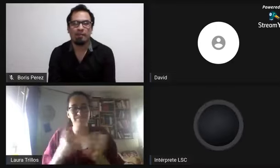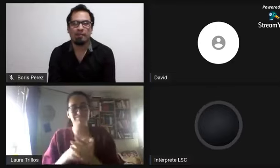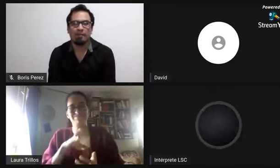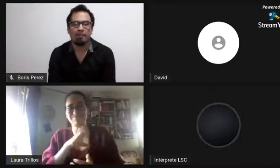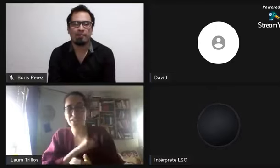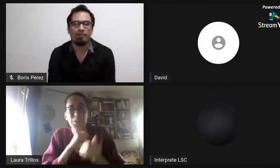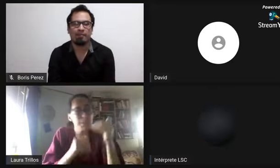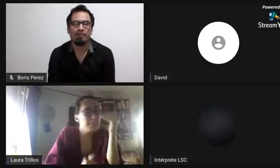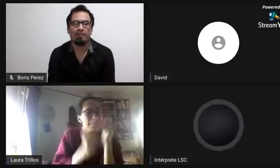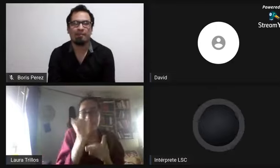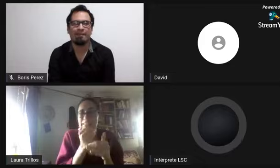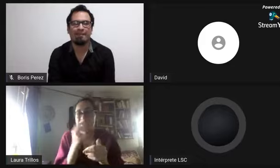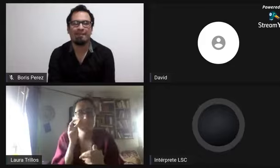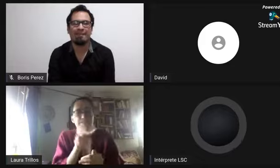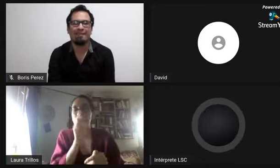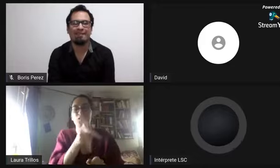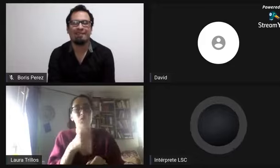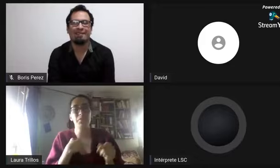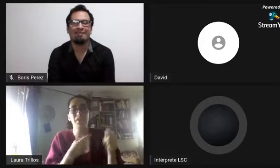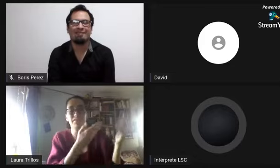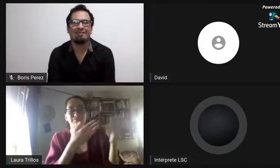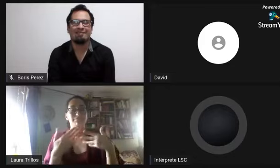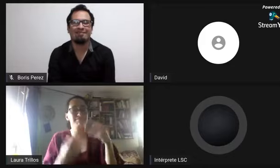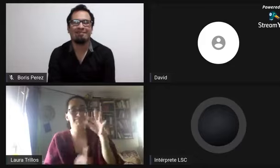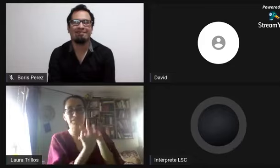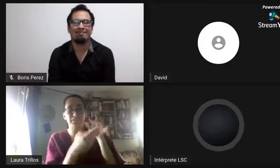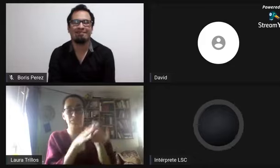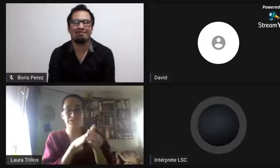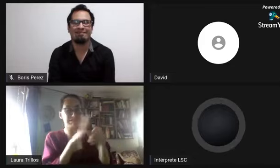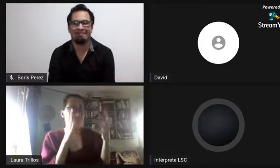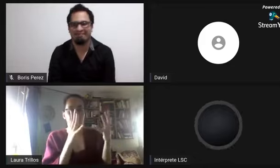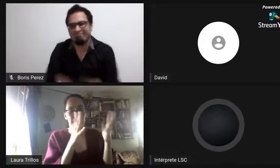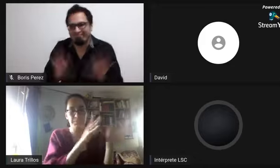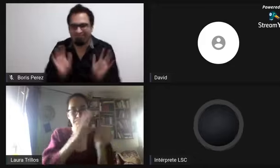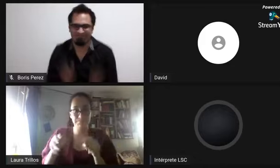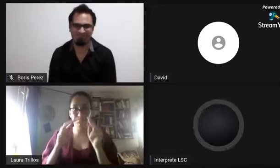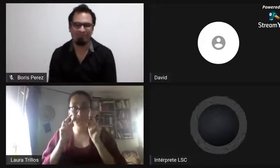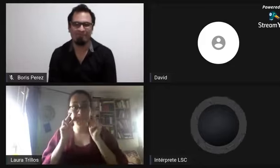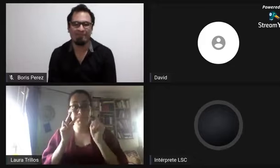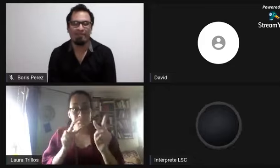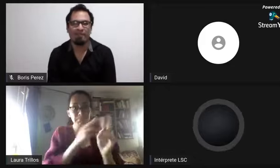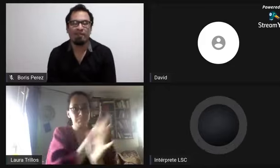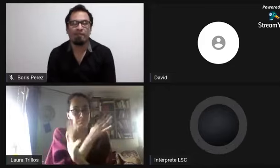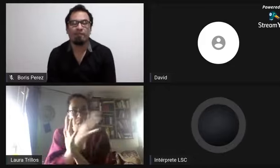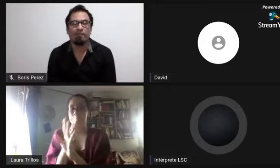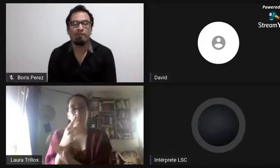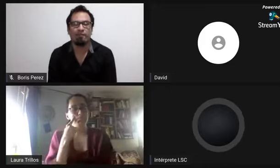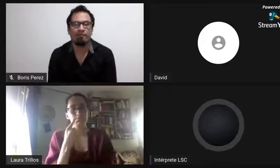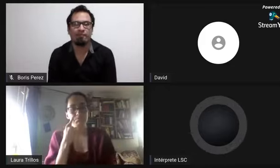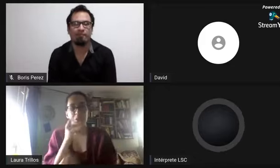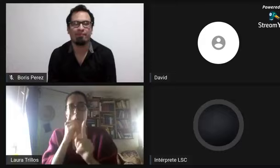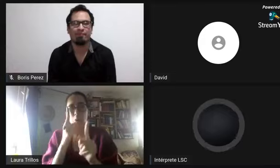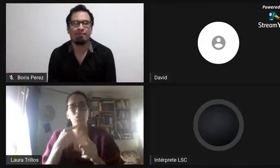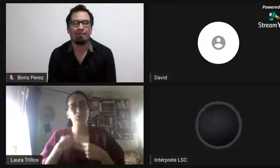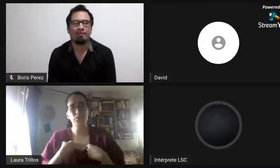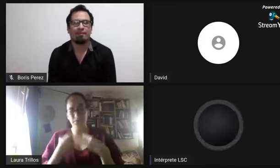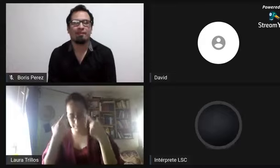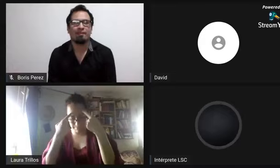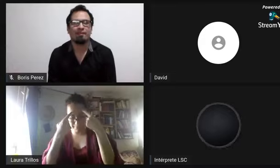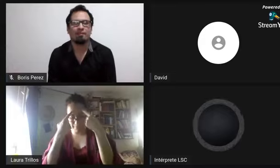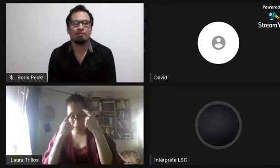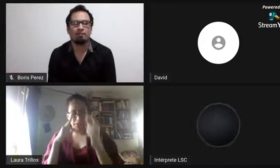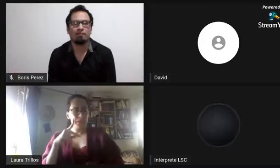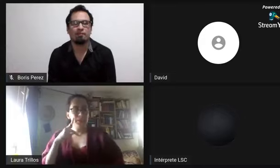pude lograr. Listo, lastimosamente no pude ver desde el inicio de la transmisión porque estaba atendiendo a un imprevisto que se